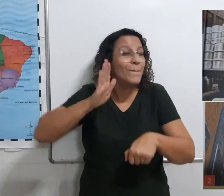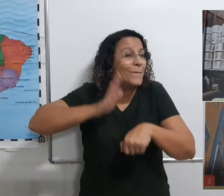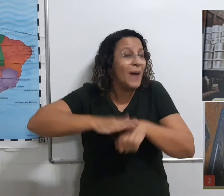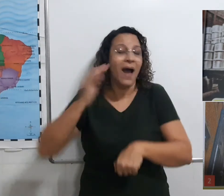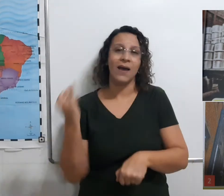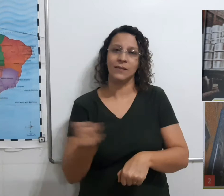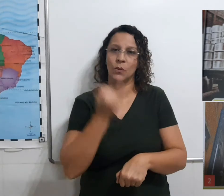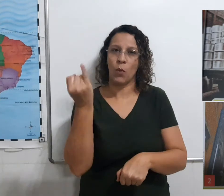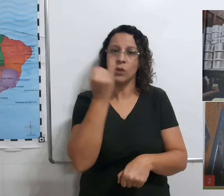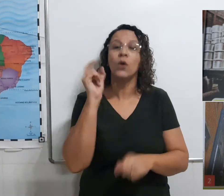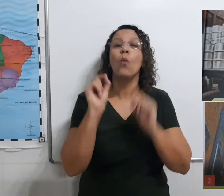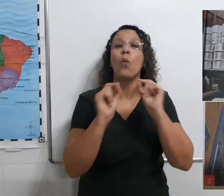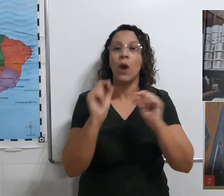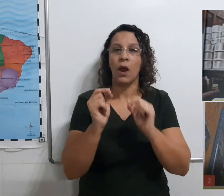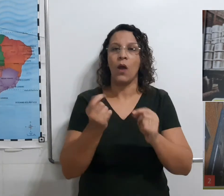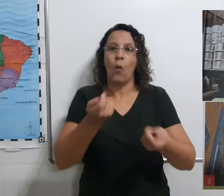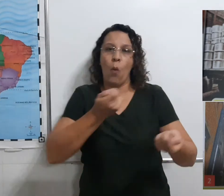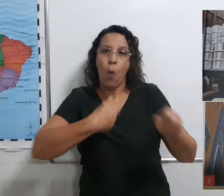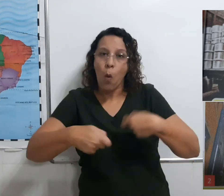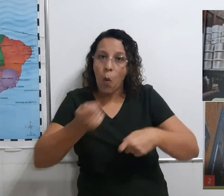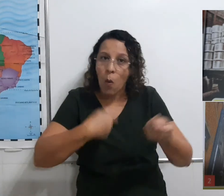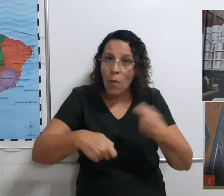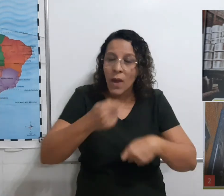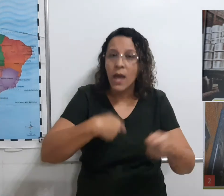o comércio e os serviços,